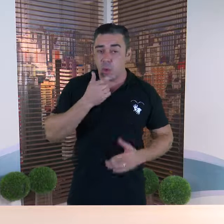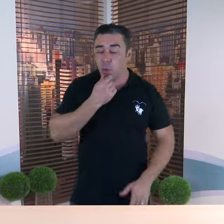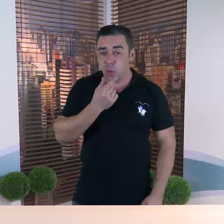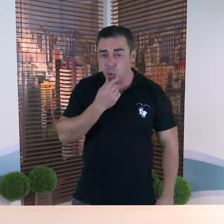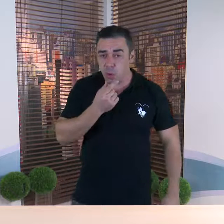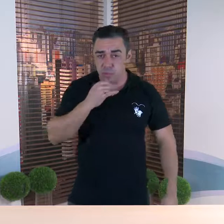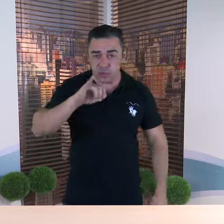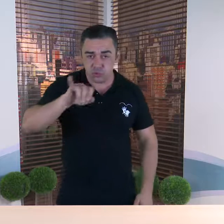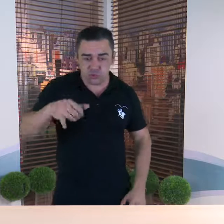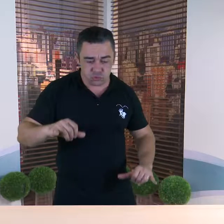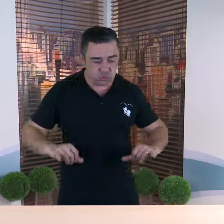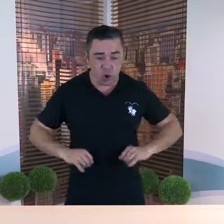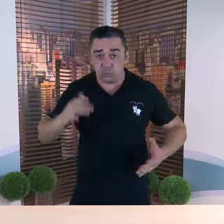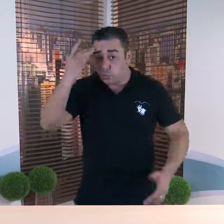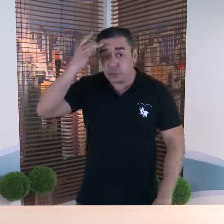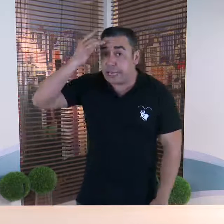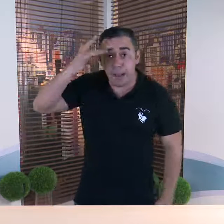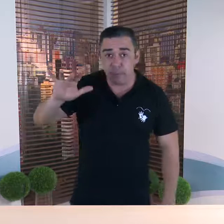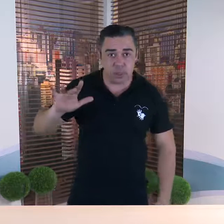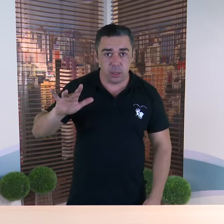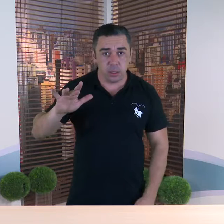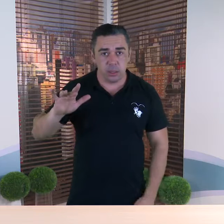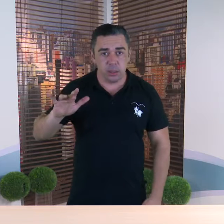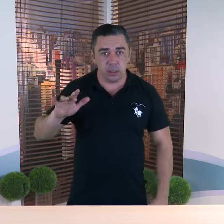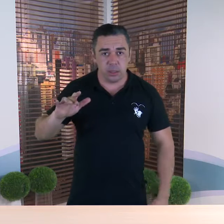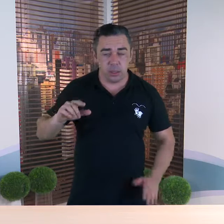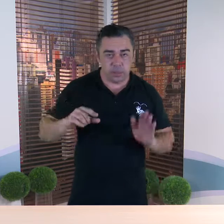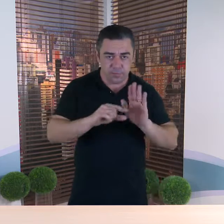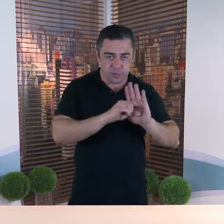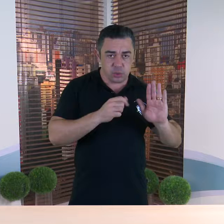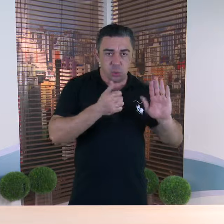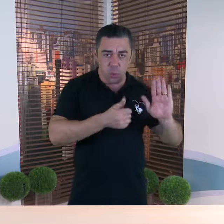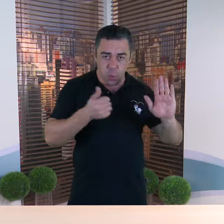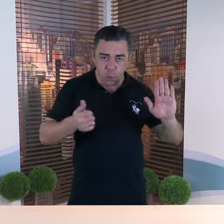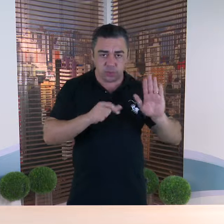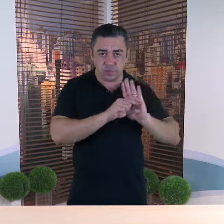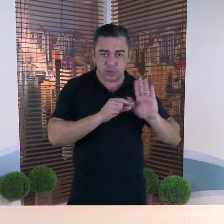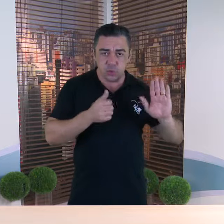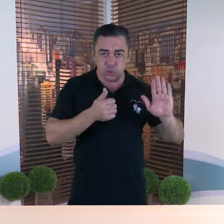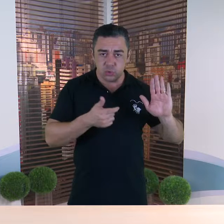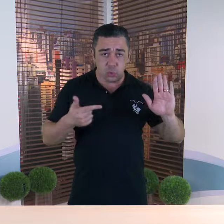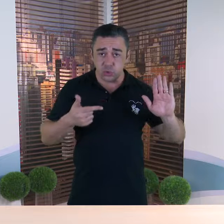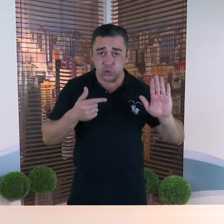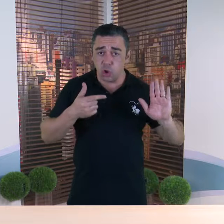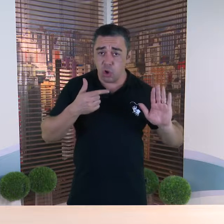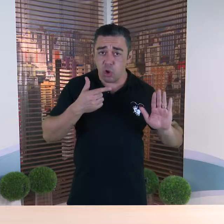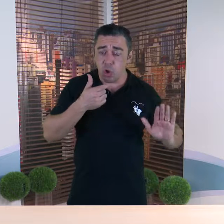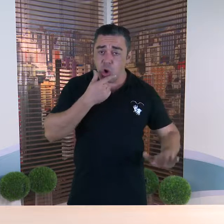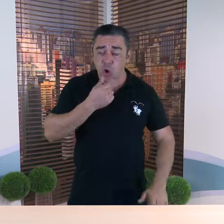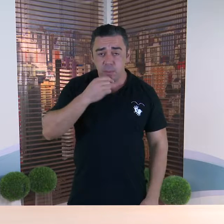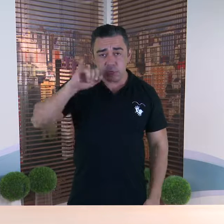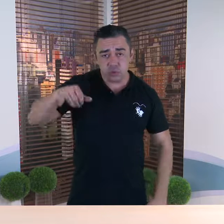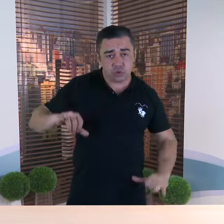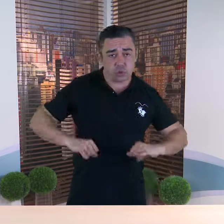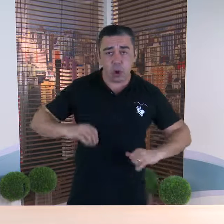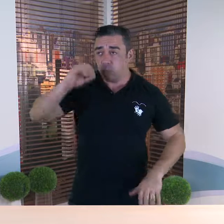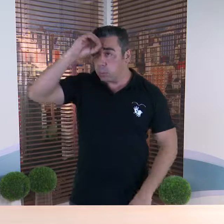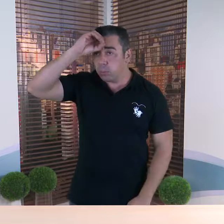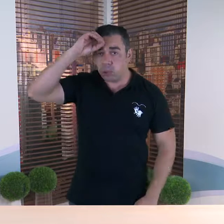que o patriarca não tivesse consciência disso. A gente vê isso nos versículos 11 e 12 do capítulo 1. Não há como negar